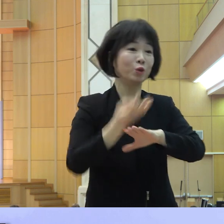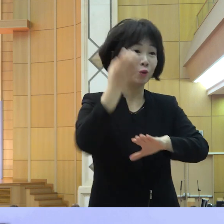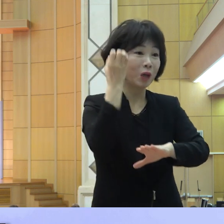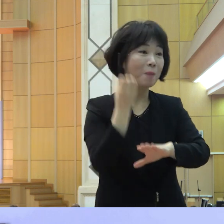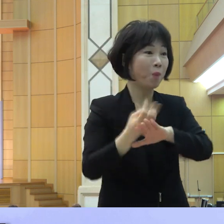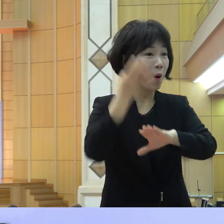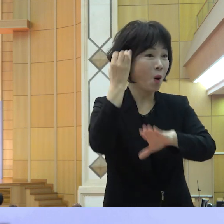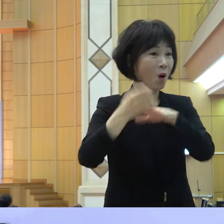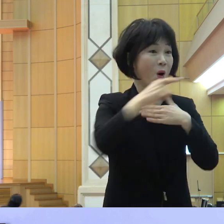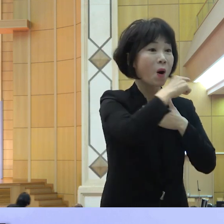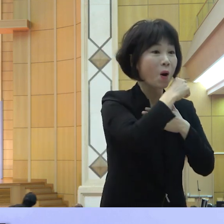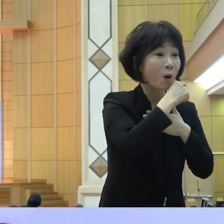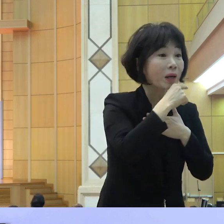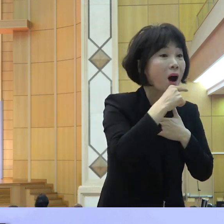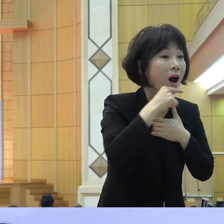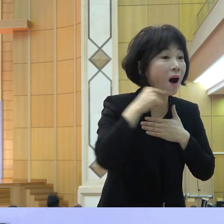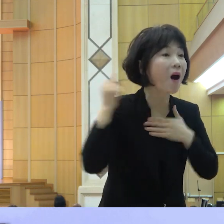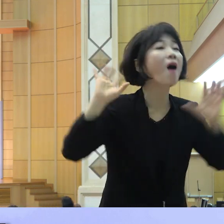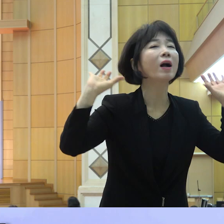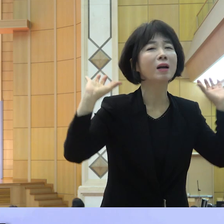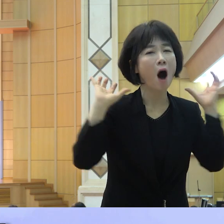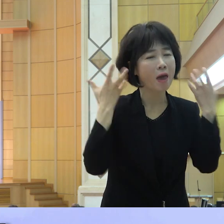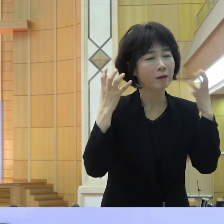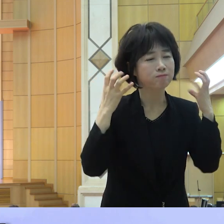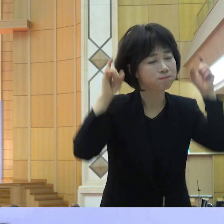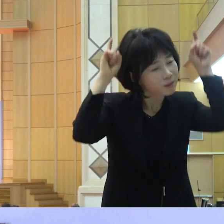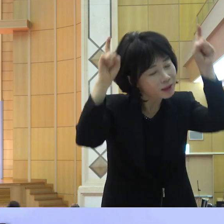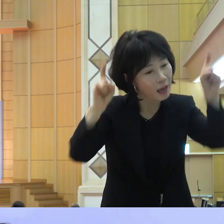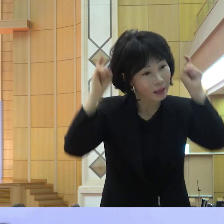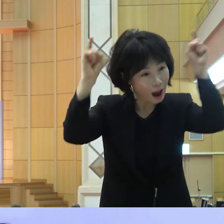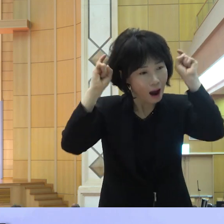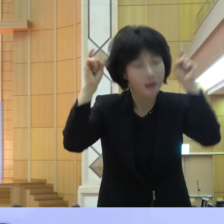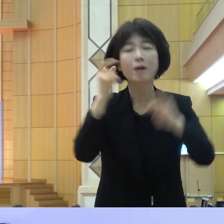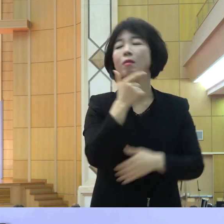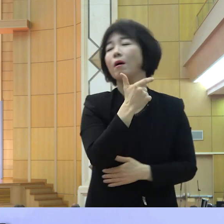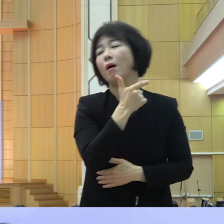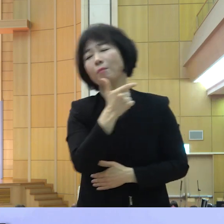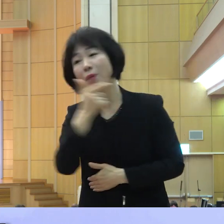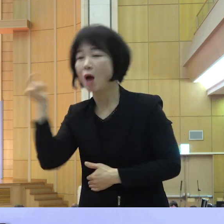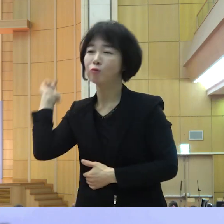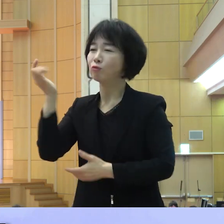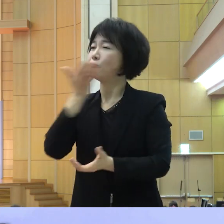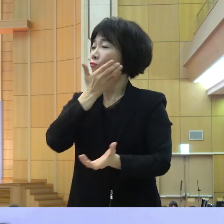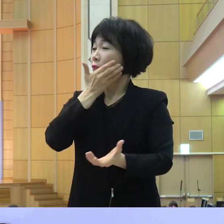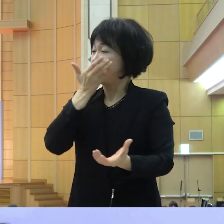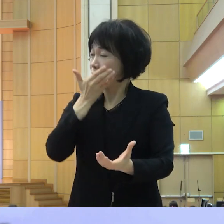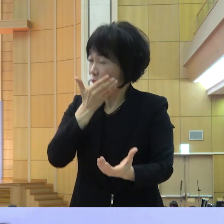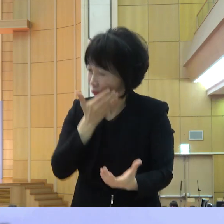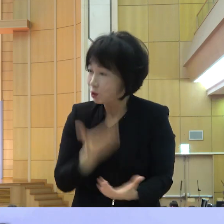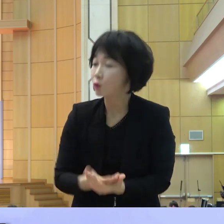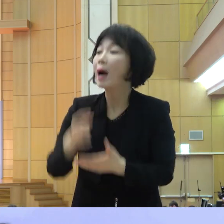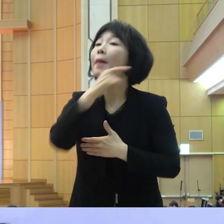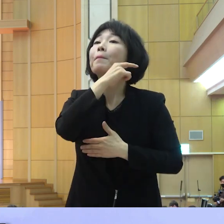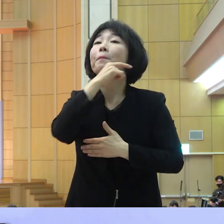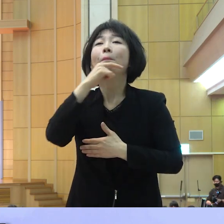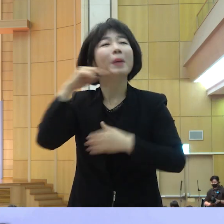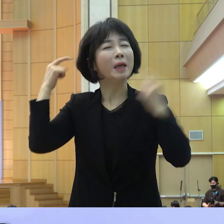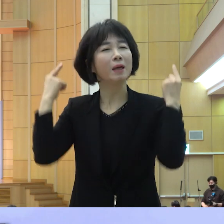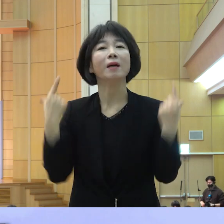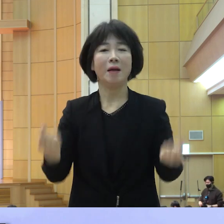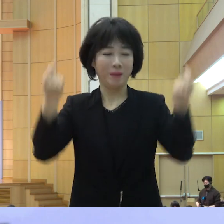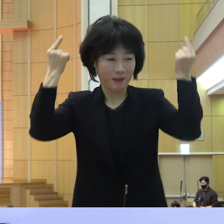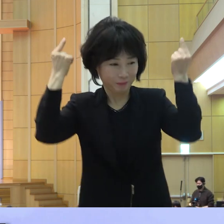믿으오. 주의 보혈 그 어린 양의 매우 귀중한